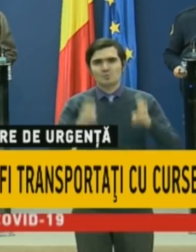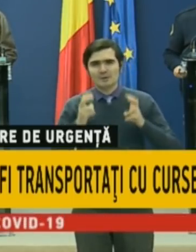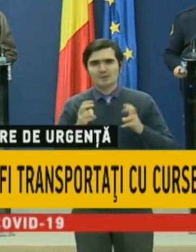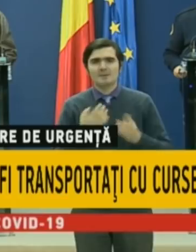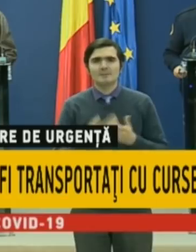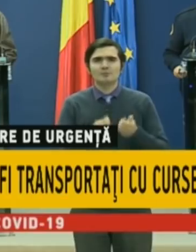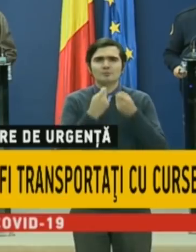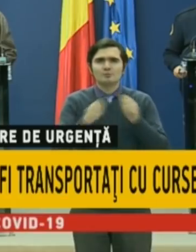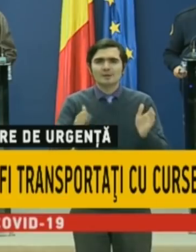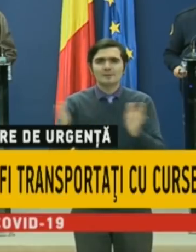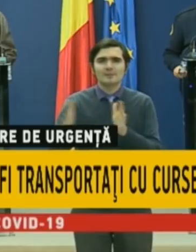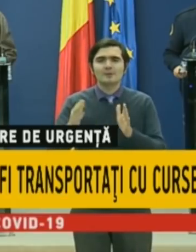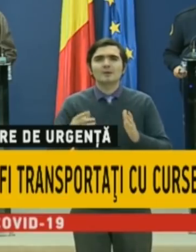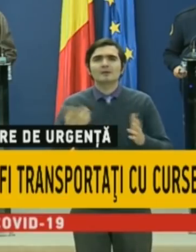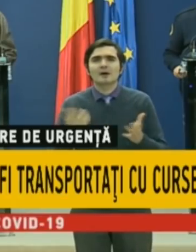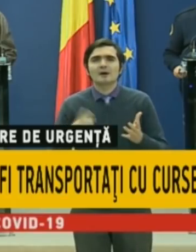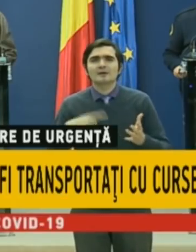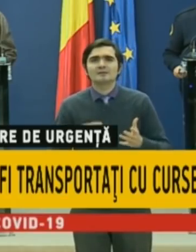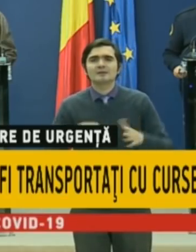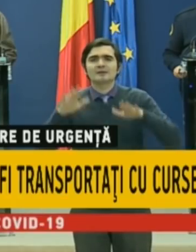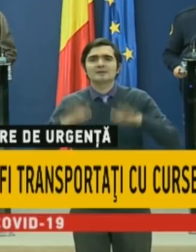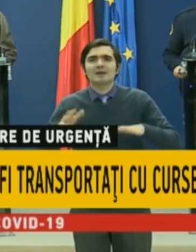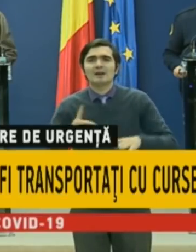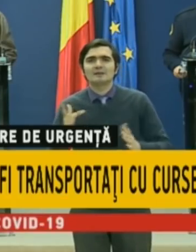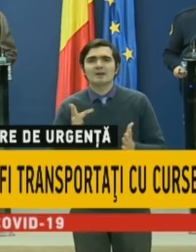pe întreaga perioadă a stării de urgență.